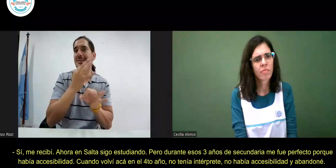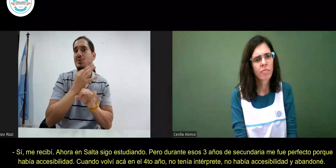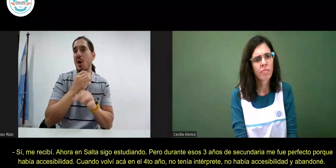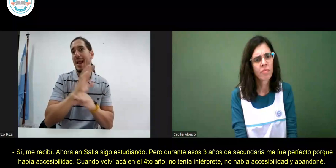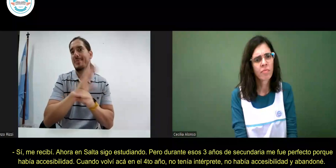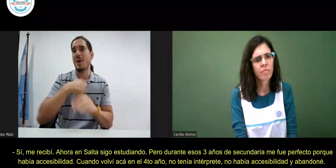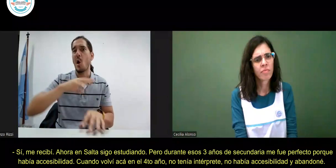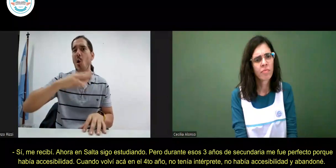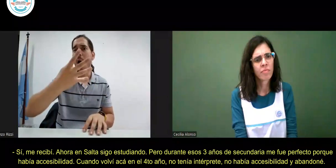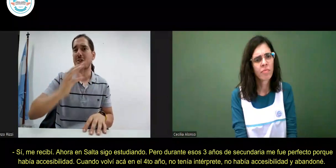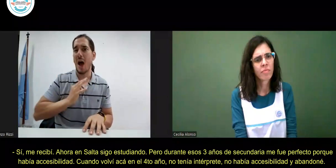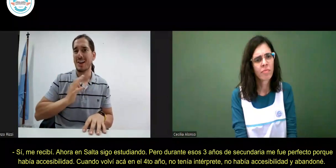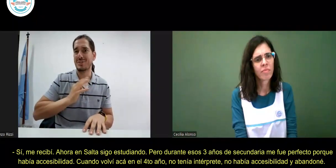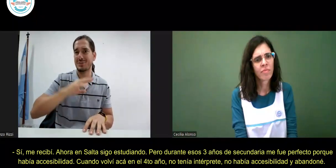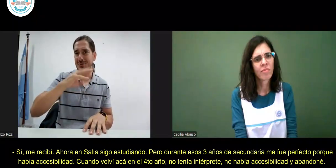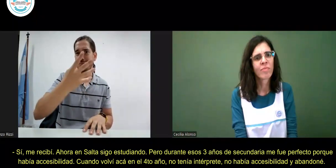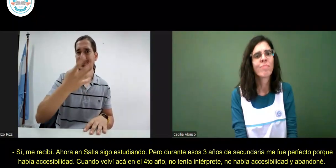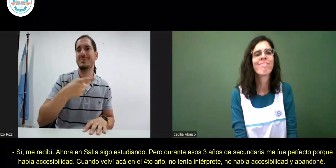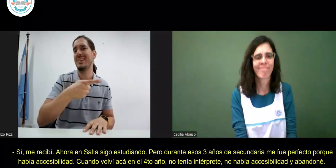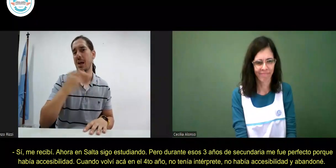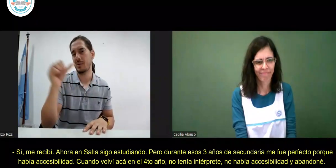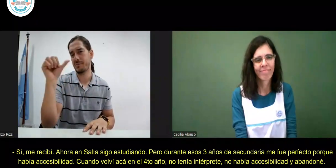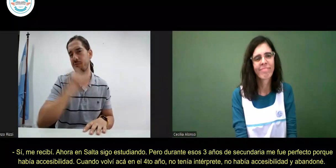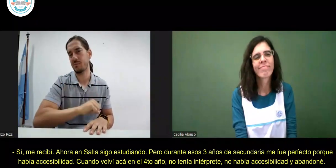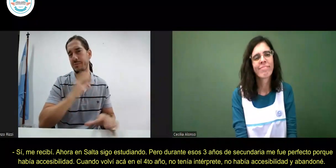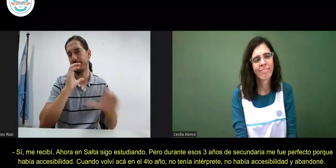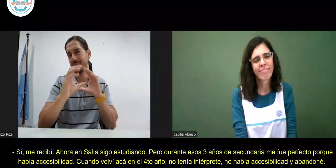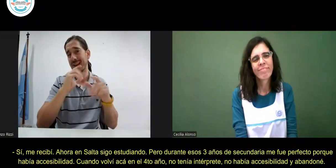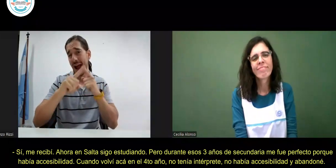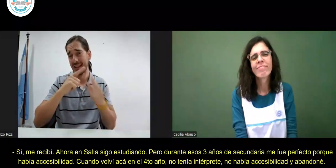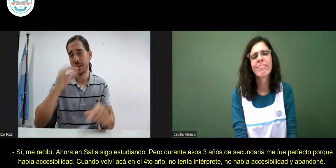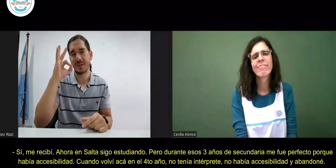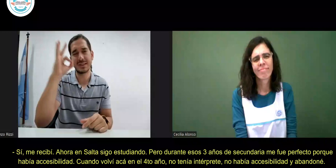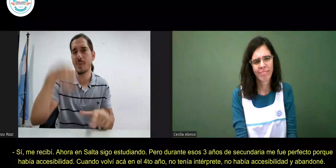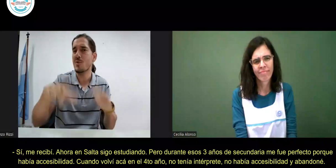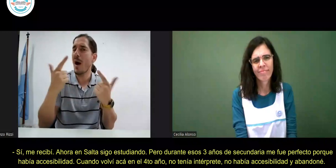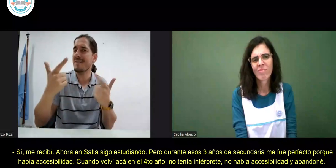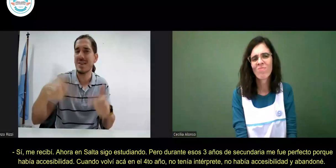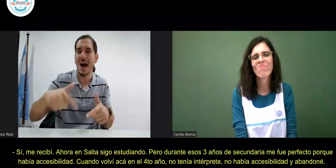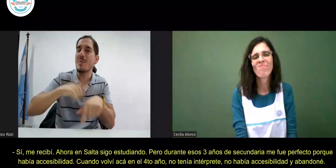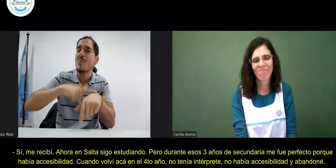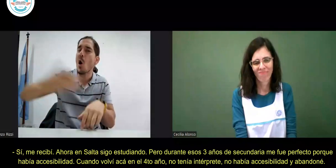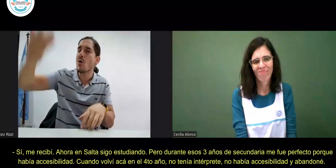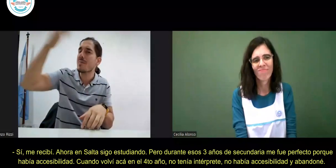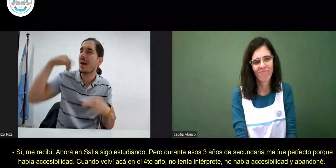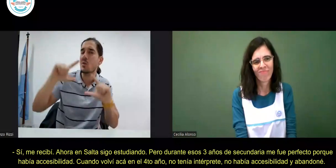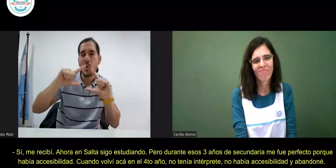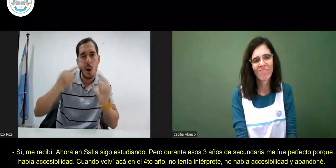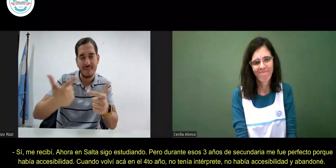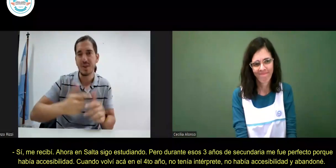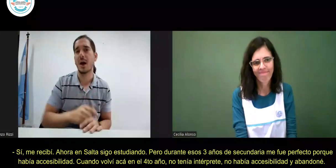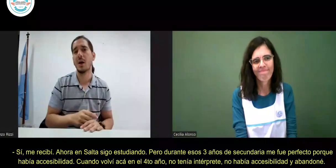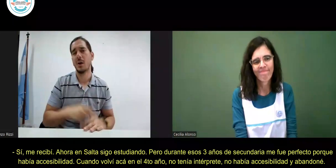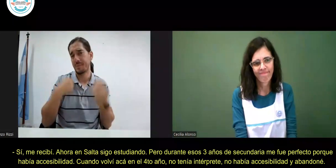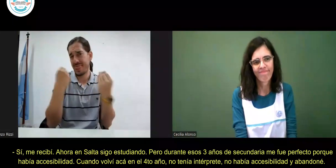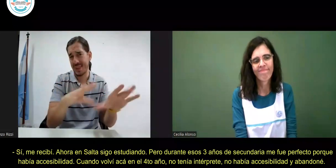de secundaria me fue perfecto, porque había accesibilidad. Cuando volví acá en el 4º año, no